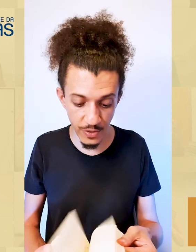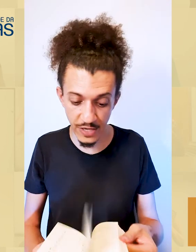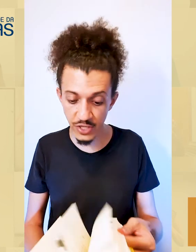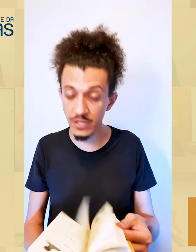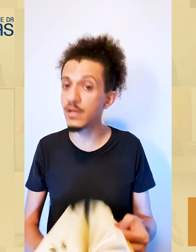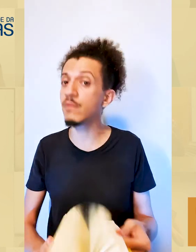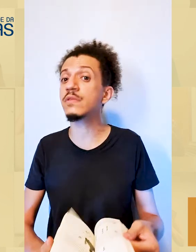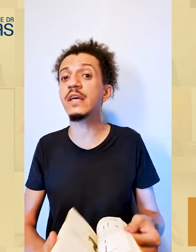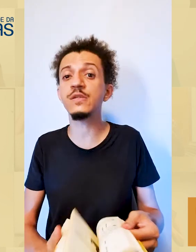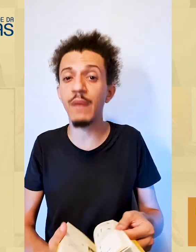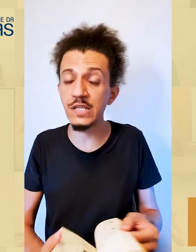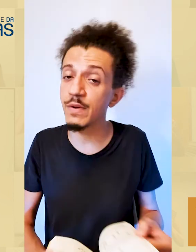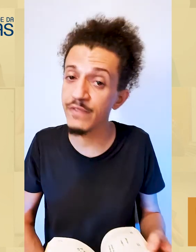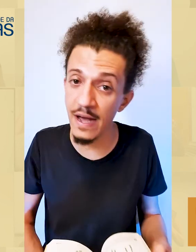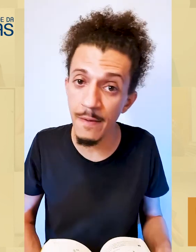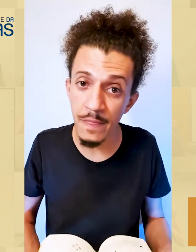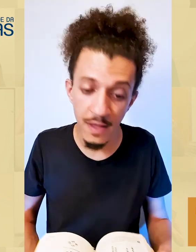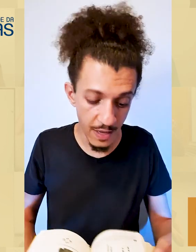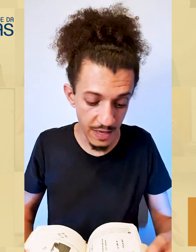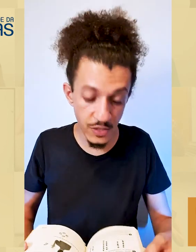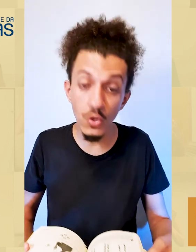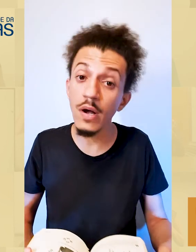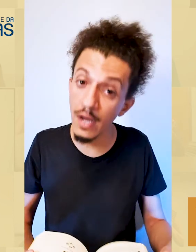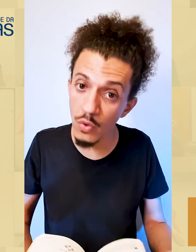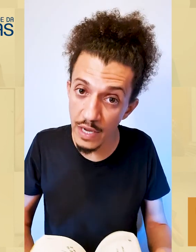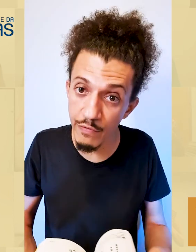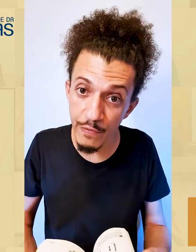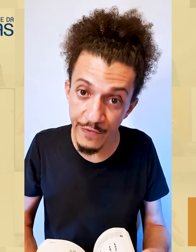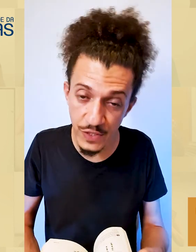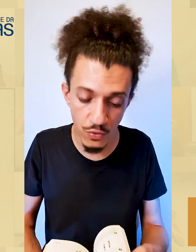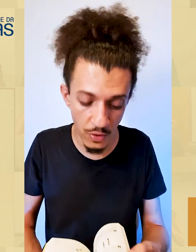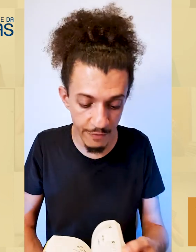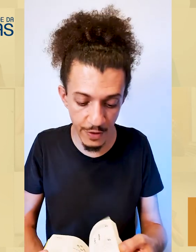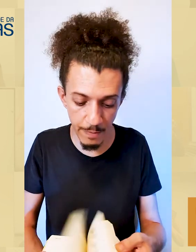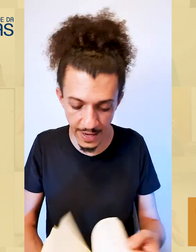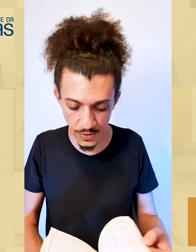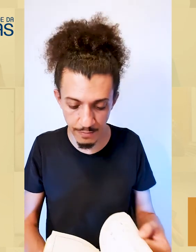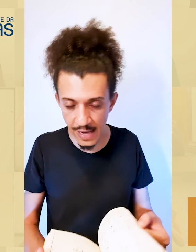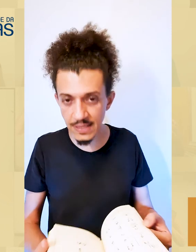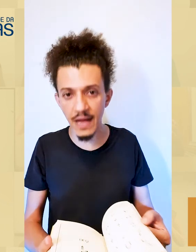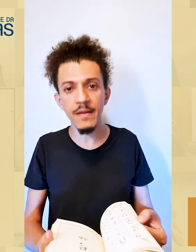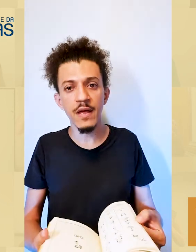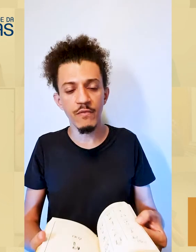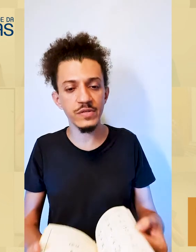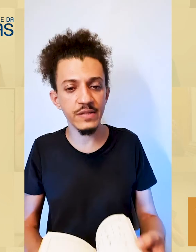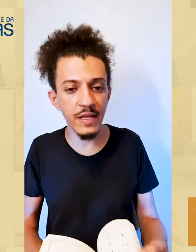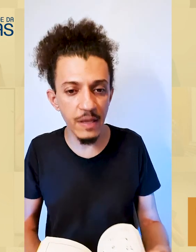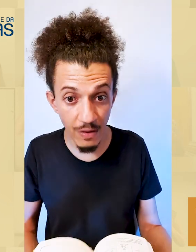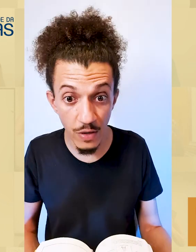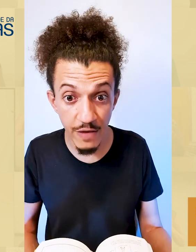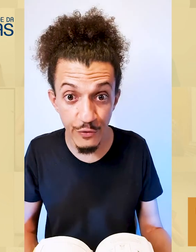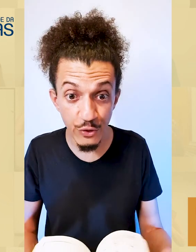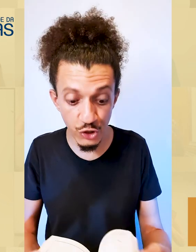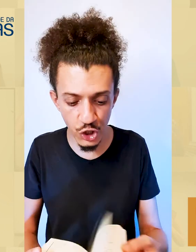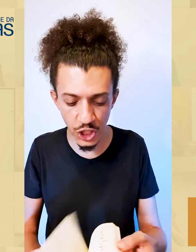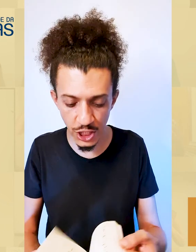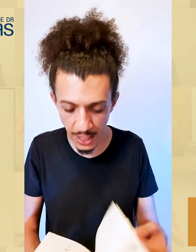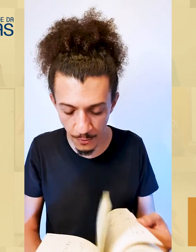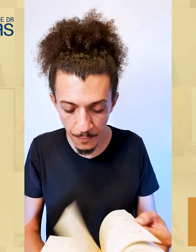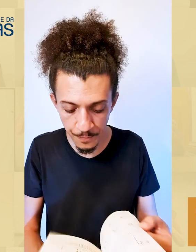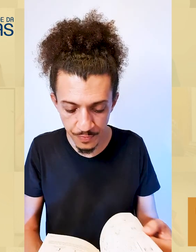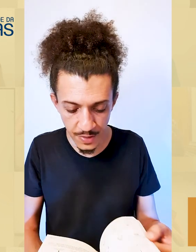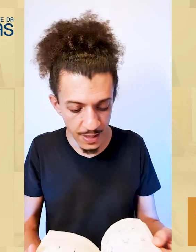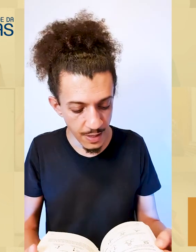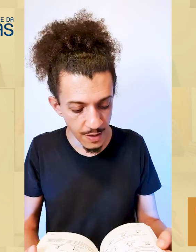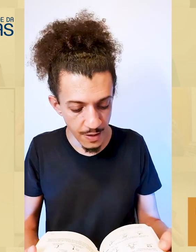vez, porque a gente não tem espaço para ficar estocando o livro físico, o livro impresso. Mas lá você tem também o livro